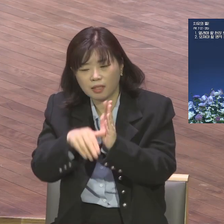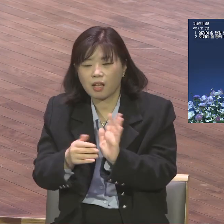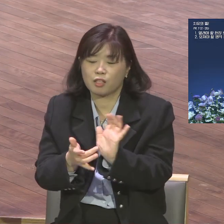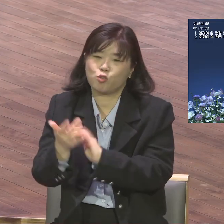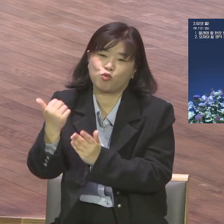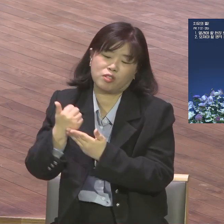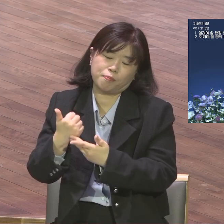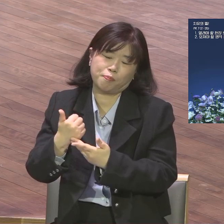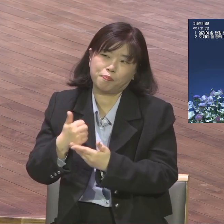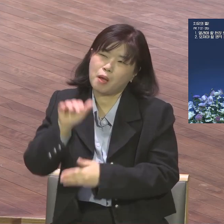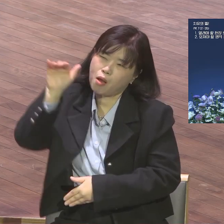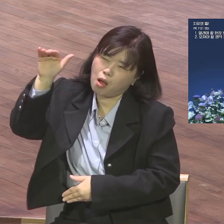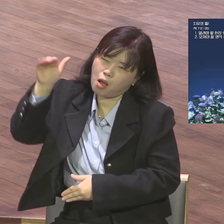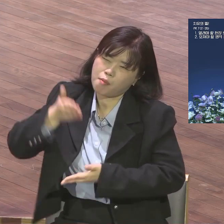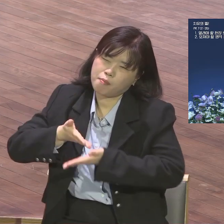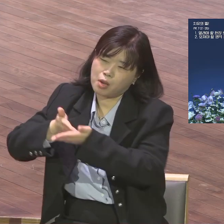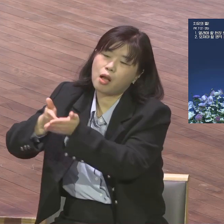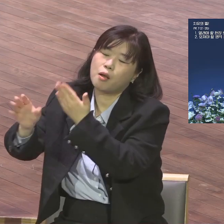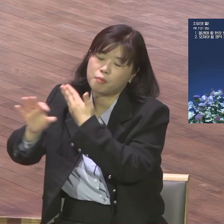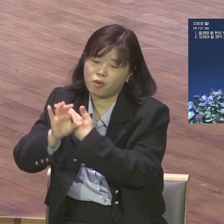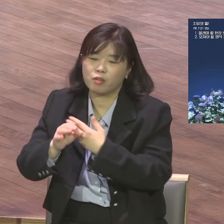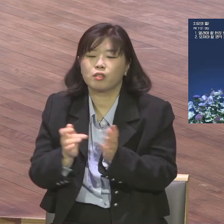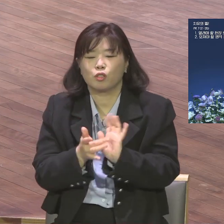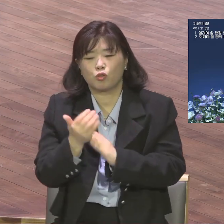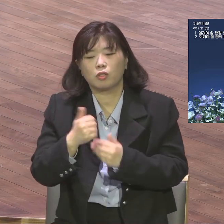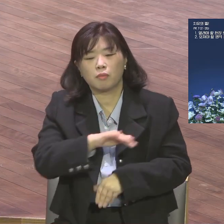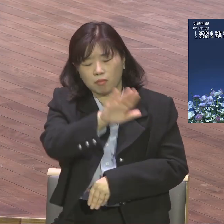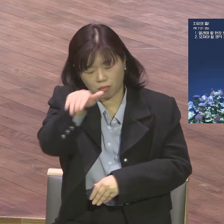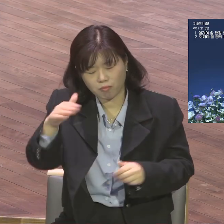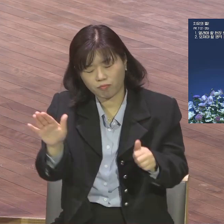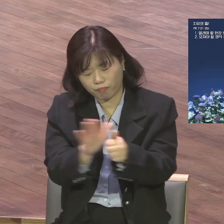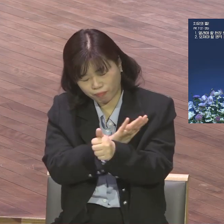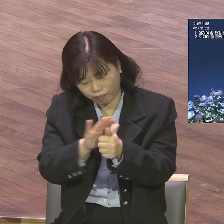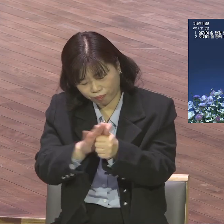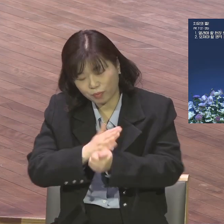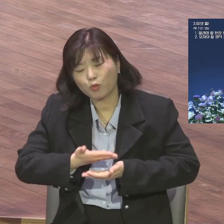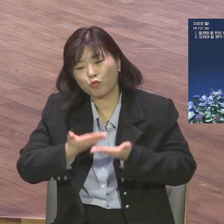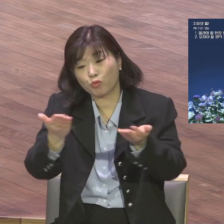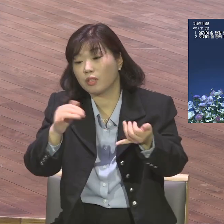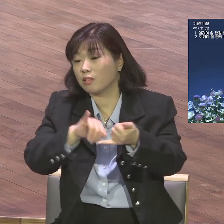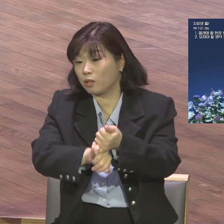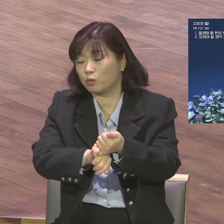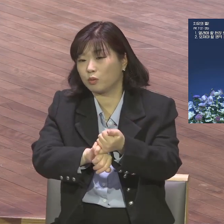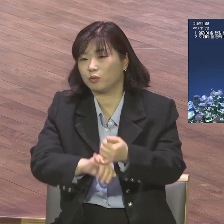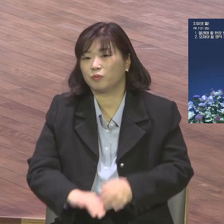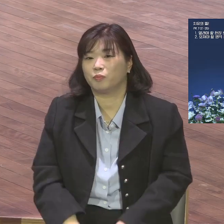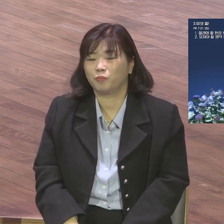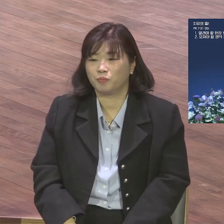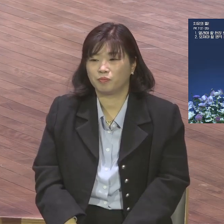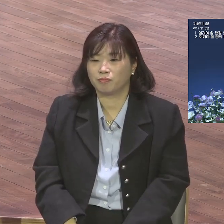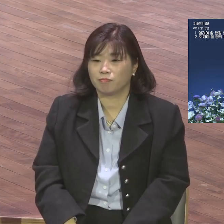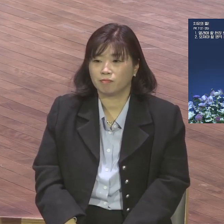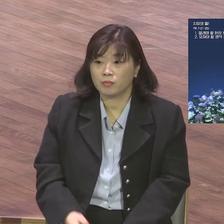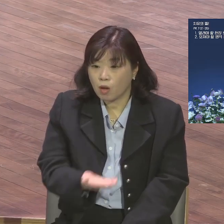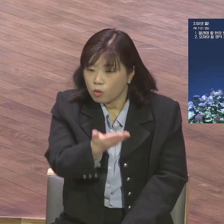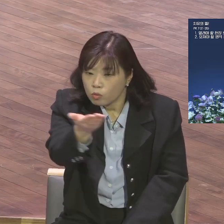오늘 우리 새가족 또 단기결자 여러분, 하나님이 여러분을 포기하지